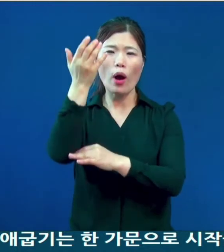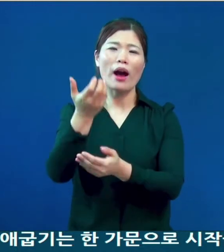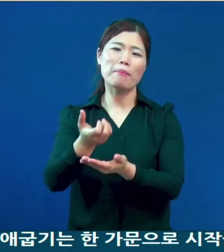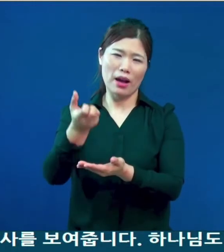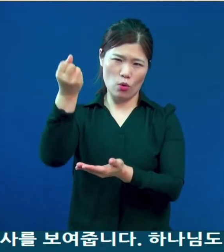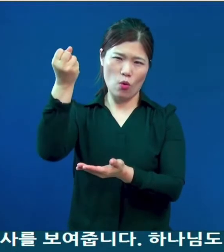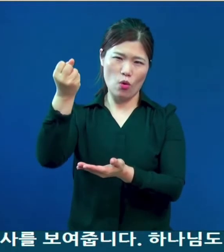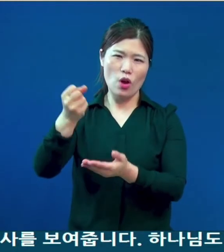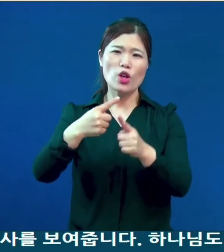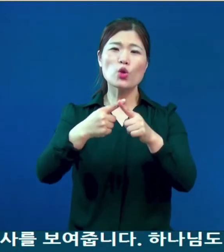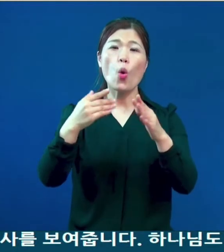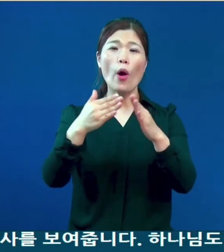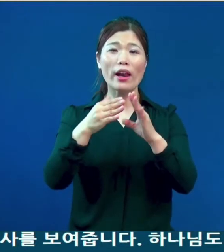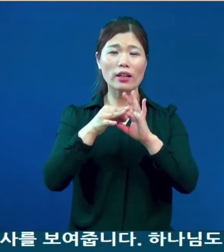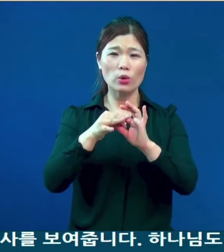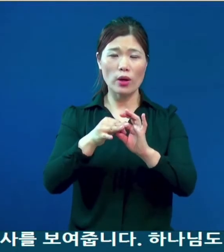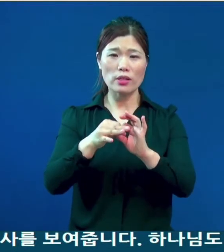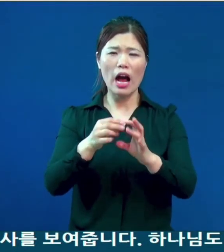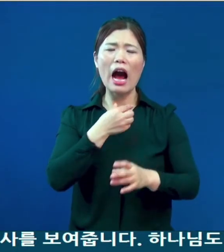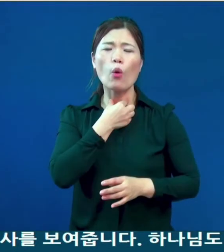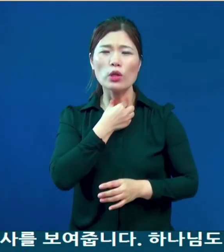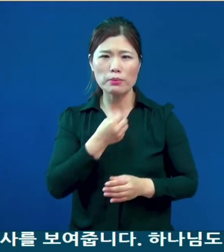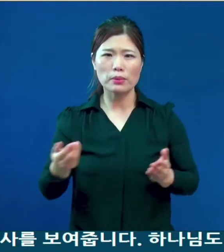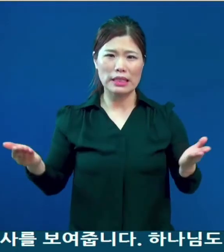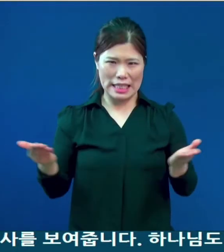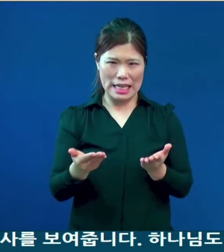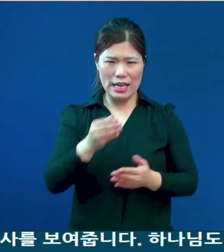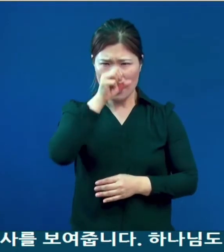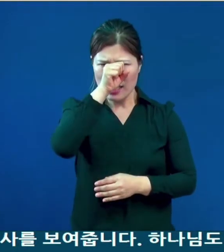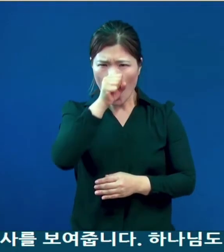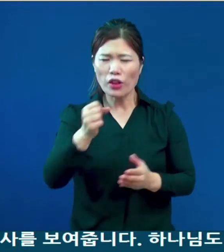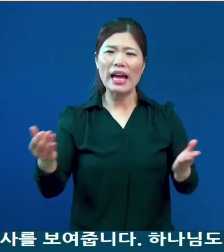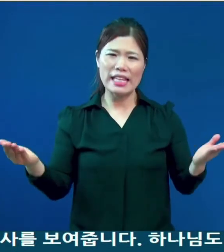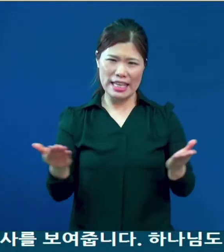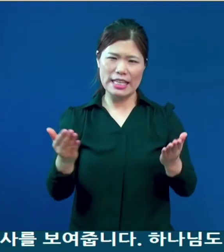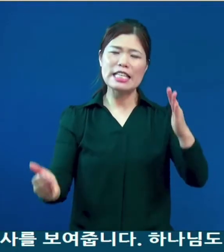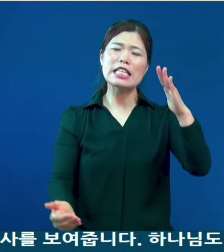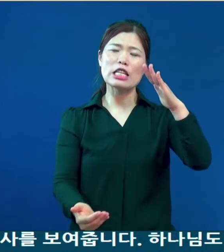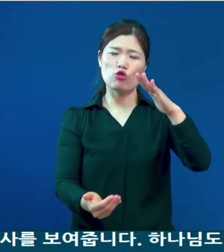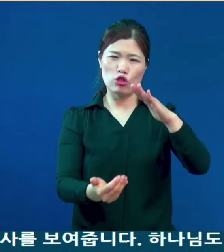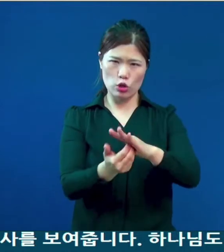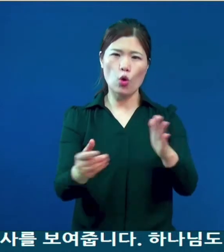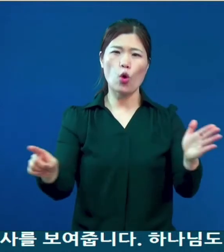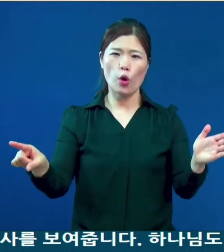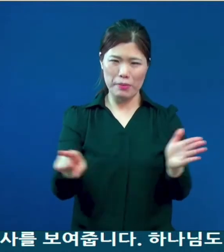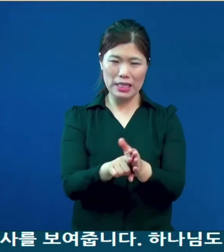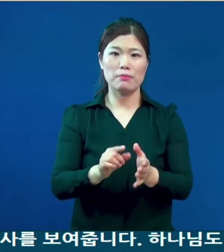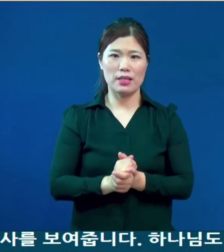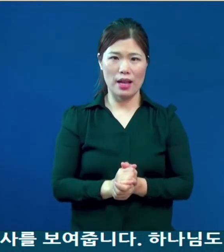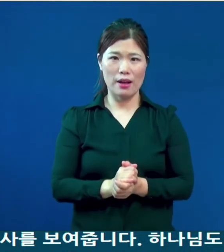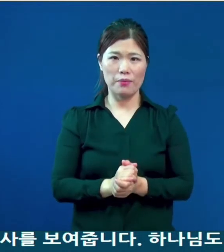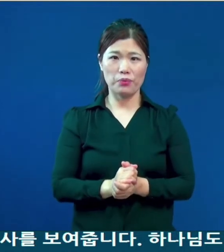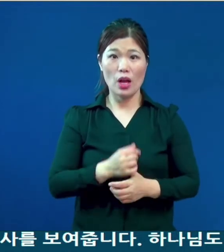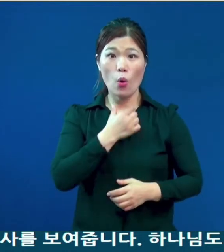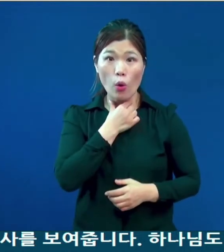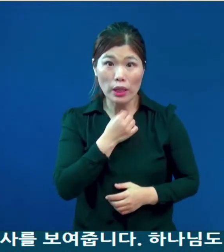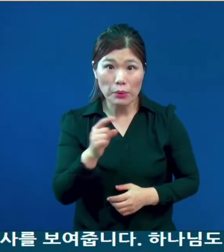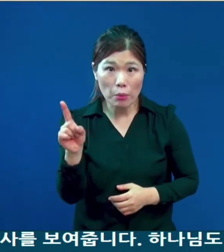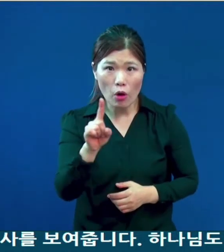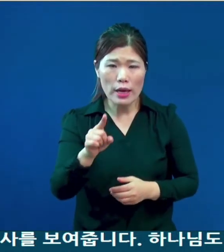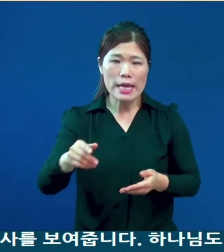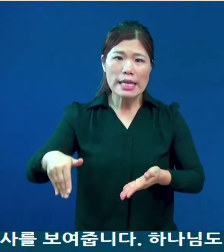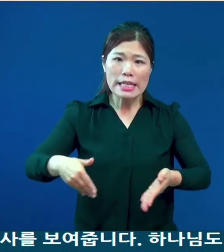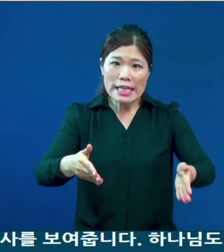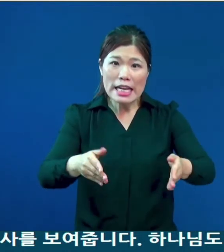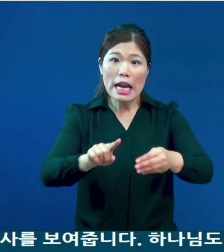통해 하시고자 하시는 선한 일들을 이루어 나가실 줄 믿습니다. 바라기는 길 밖에